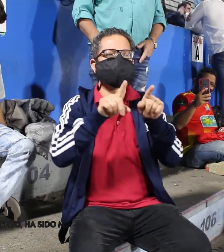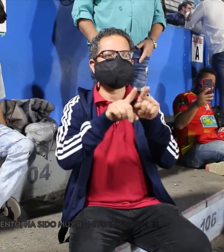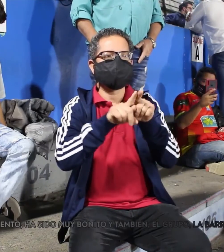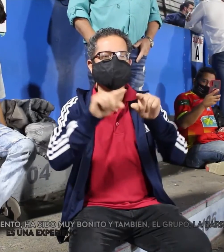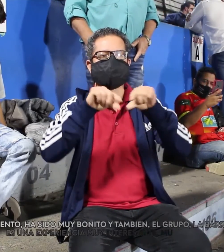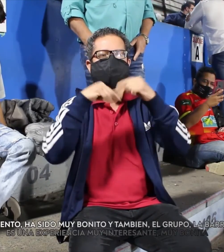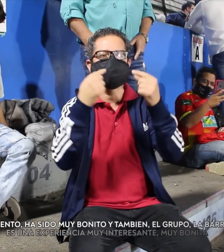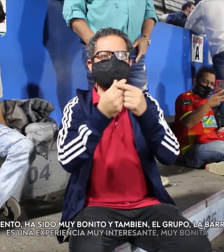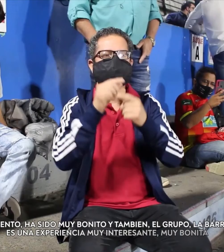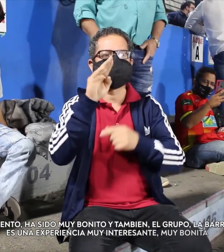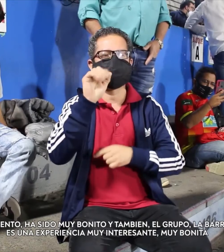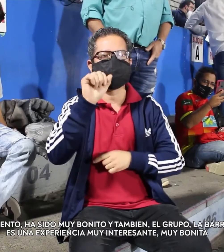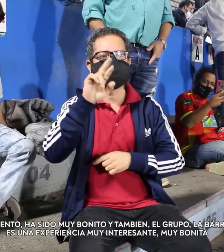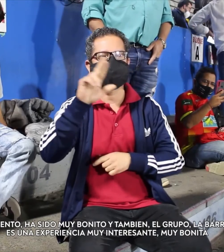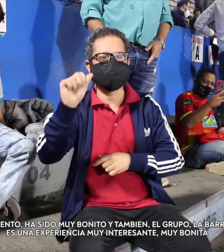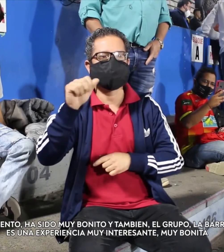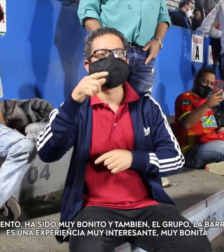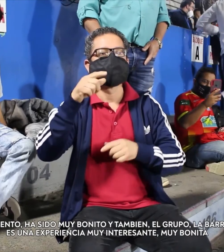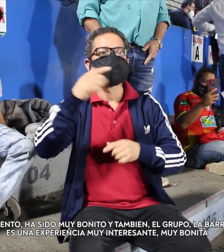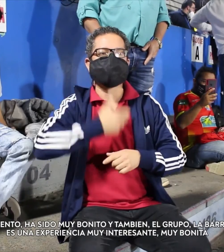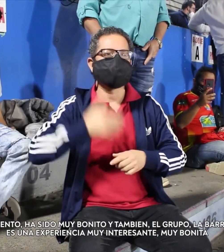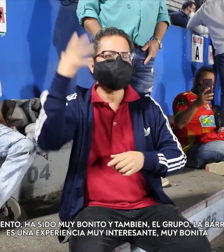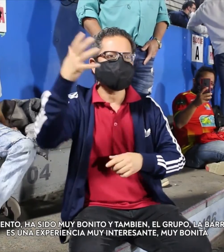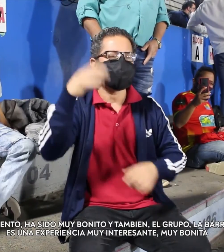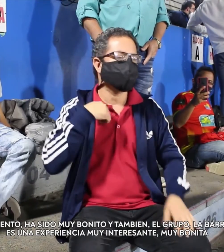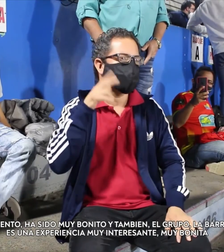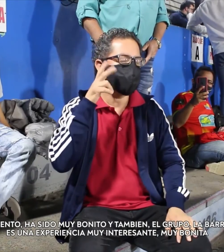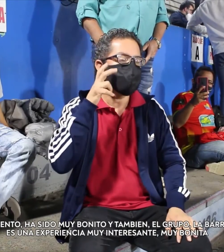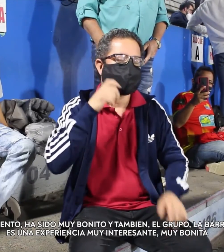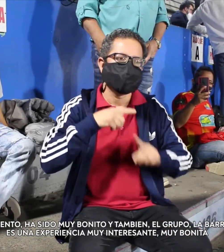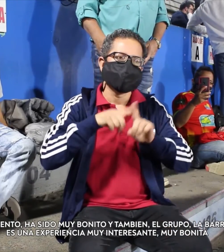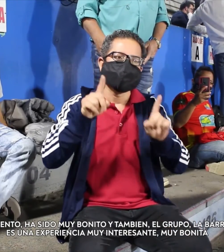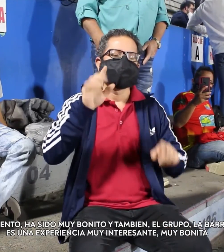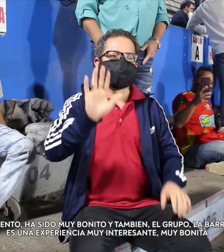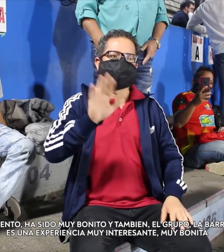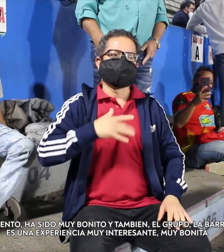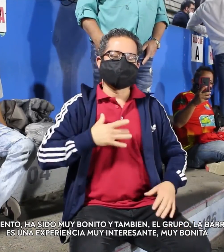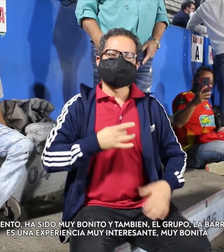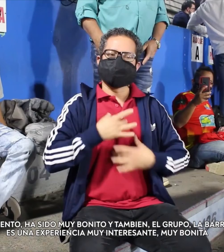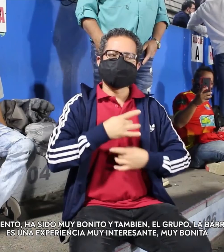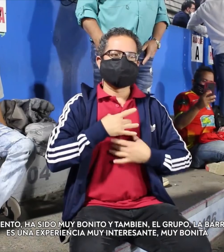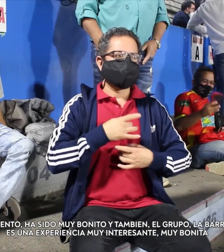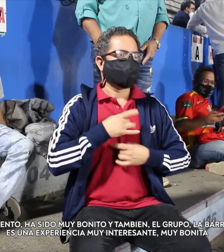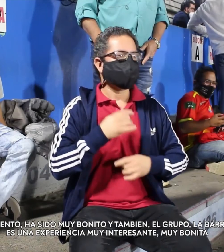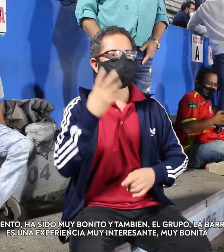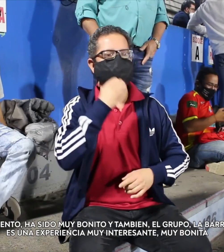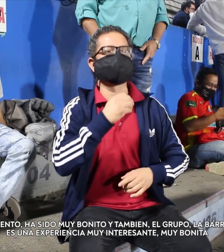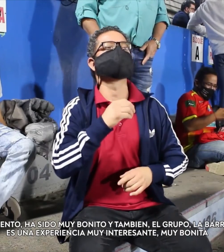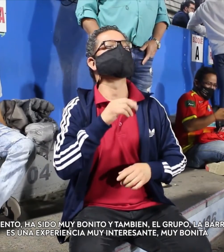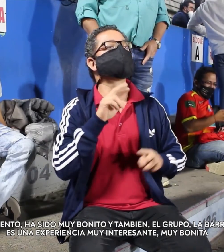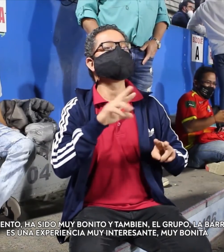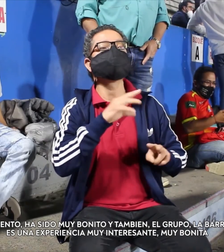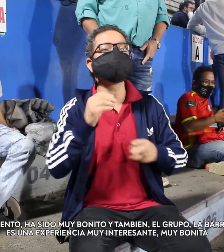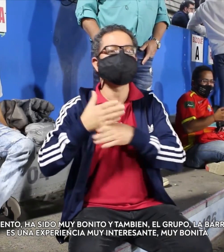ese momento, ha sido muy bonito. Y también el grupo, la barra, sentirla, es una experiencia muy